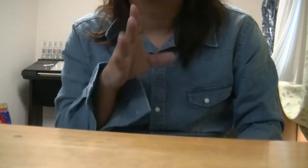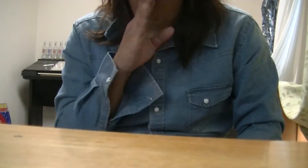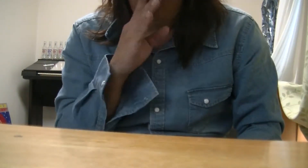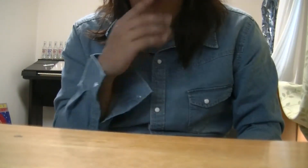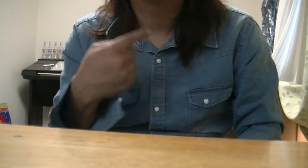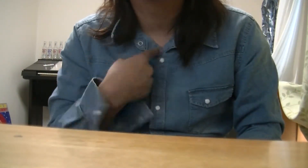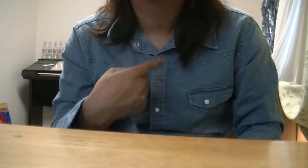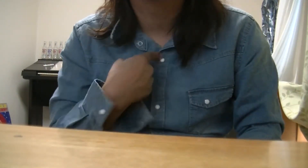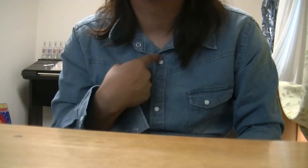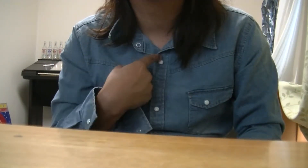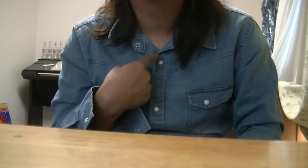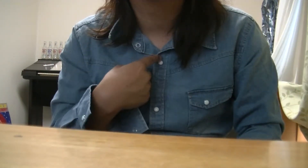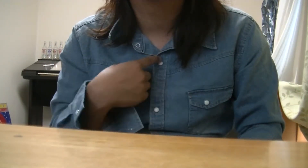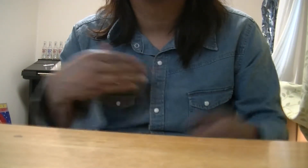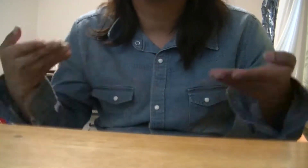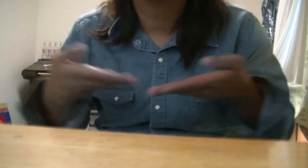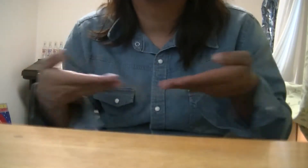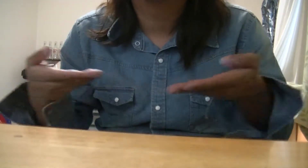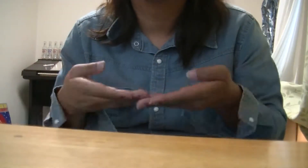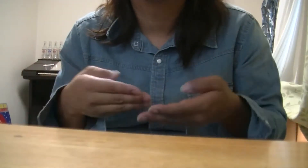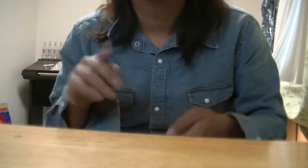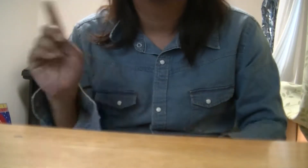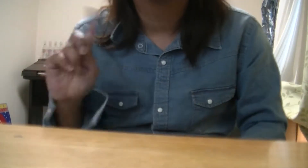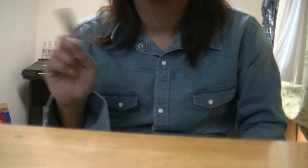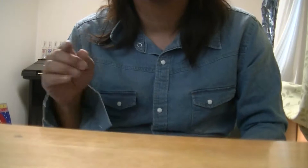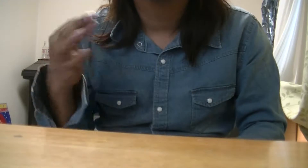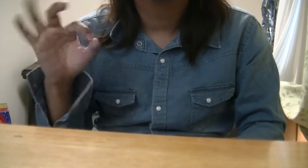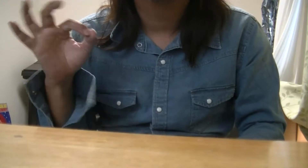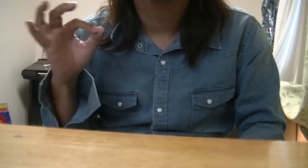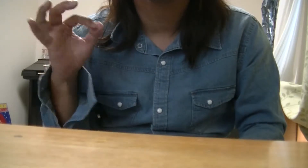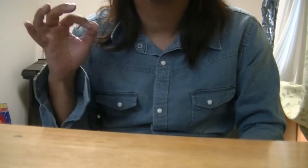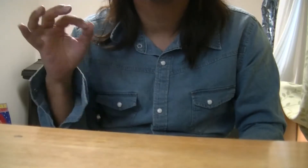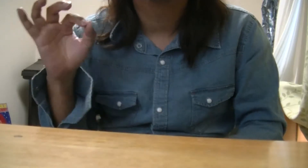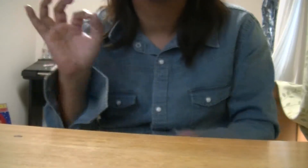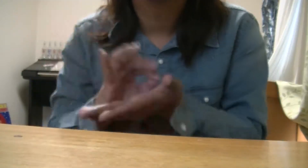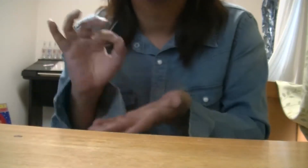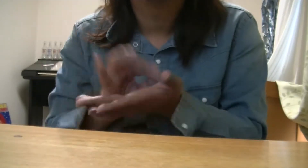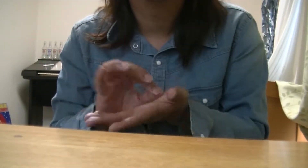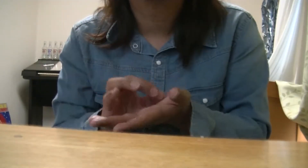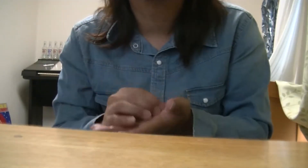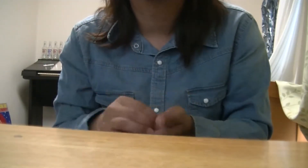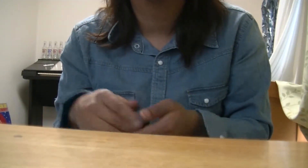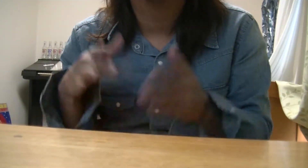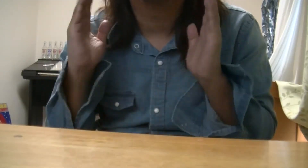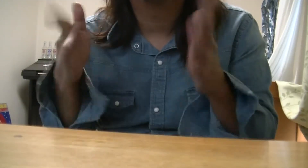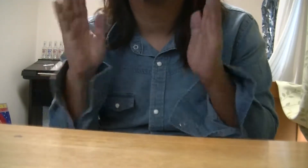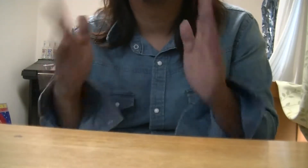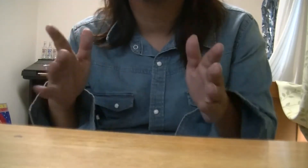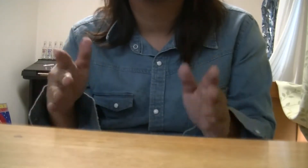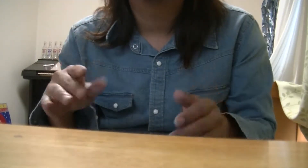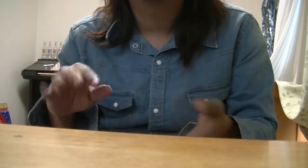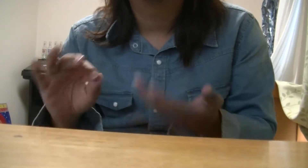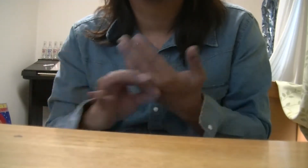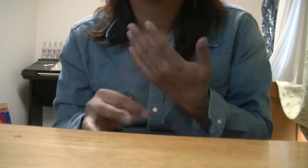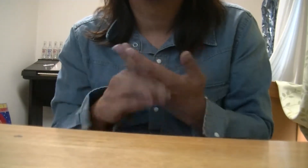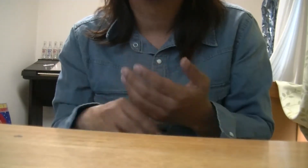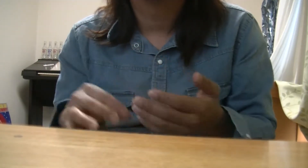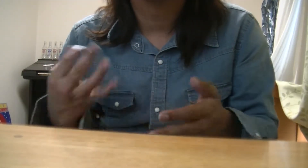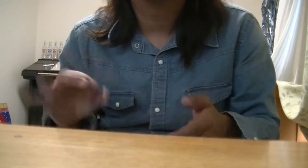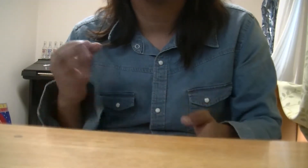たちのビジネスがどんな価値を持っているのかに投資をした時に、もっと高い生産性、